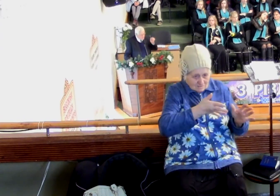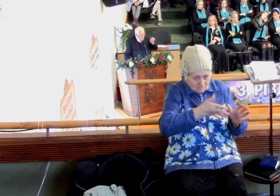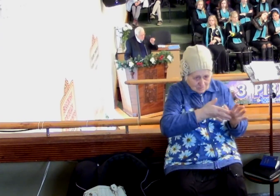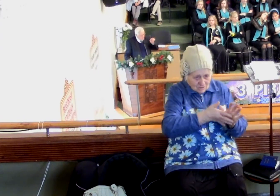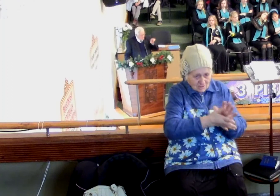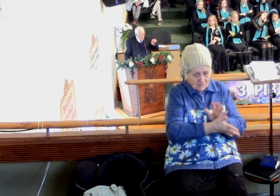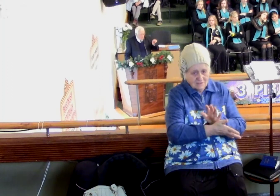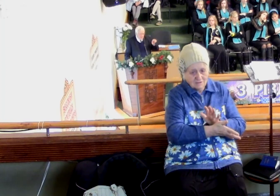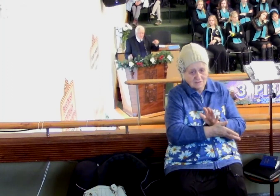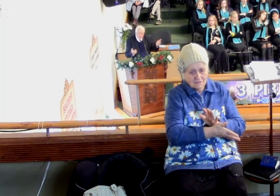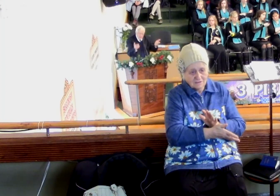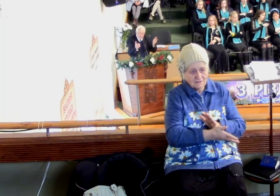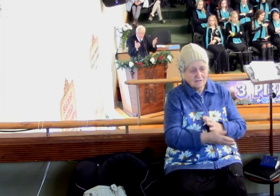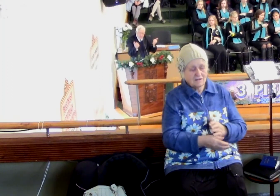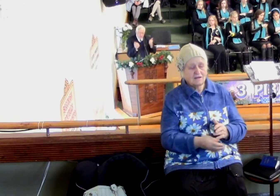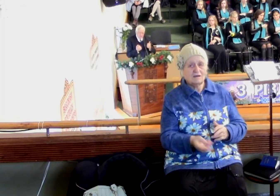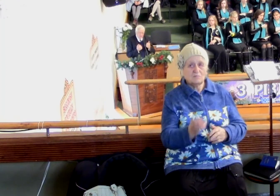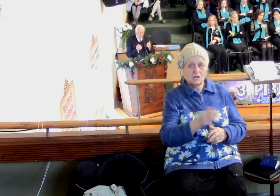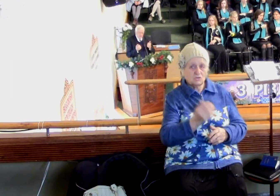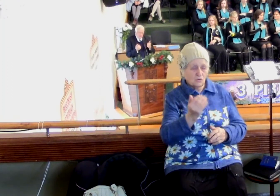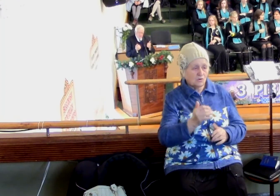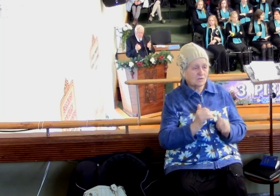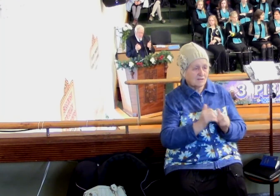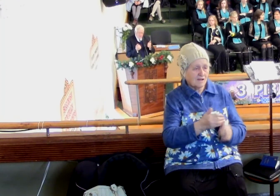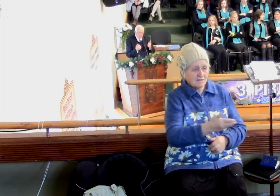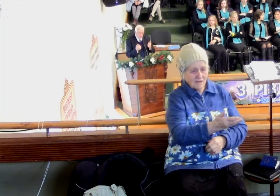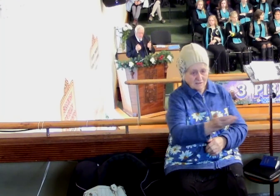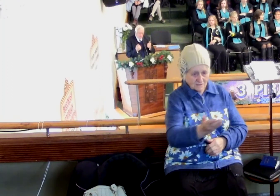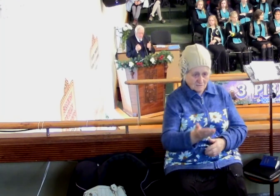Он пришел для нас с вами